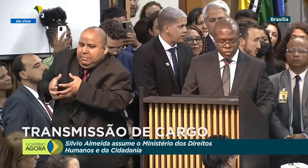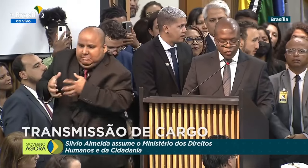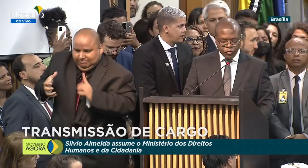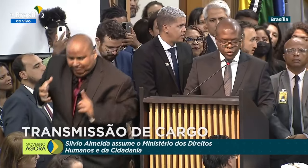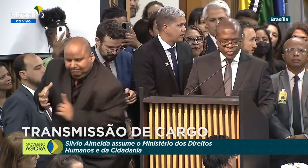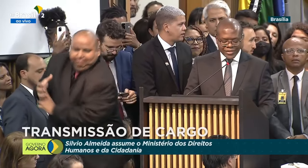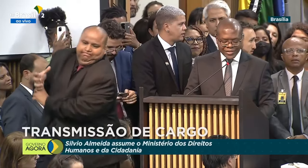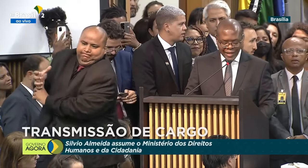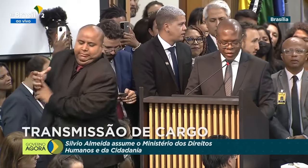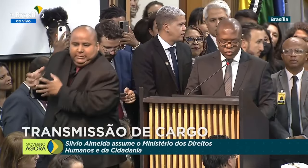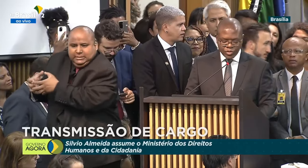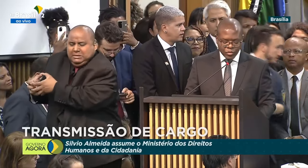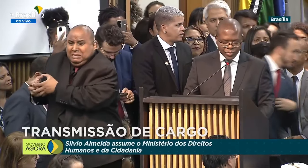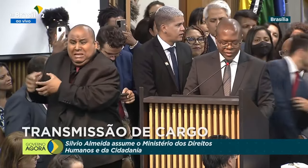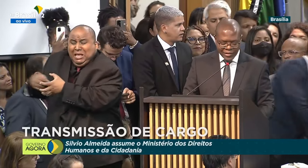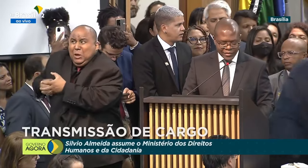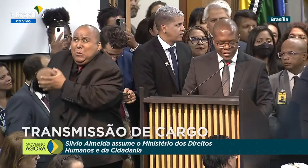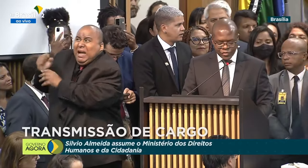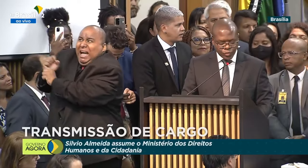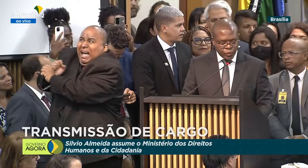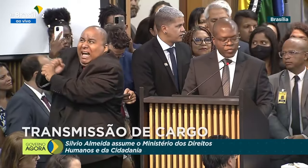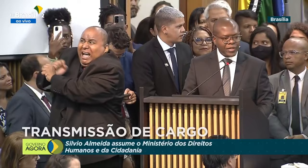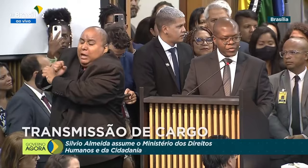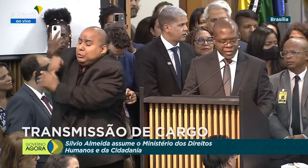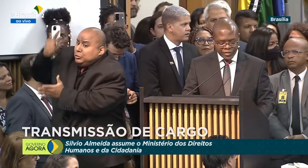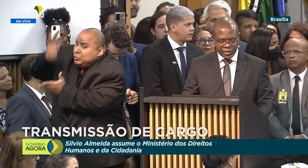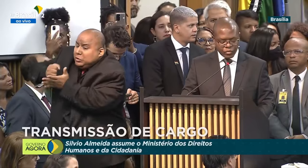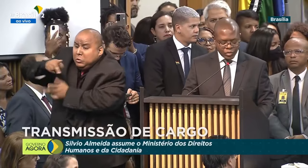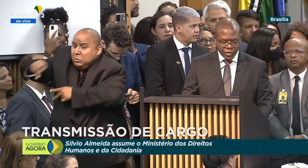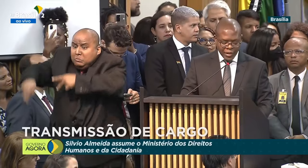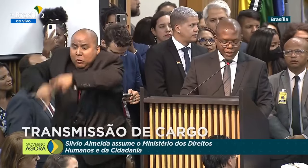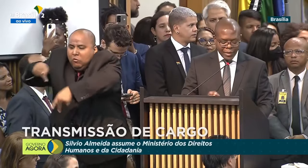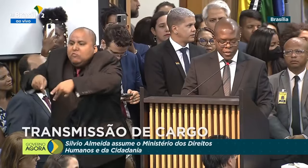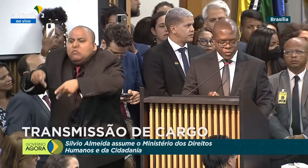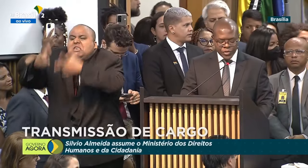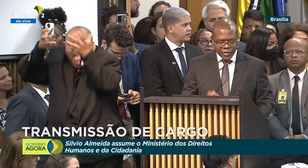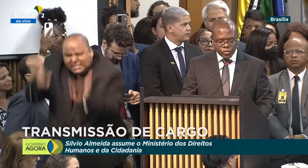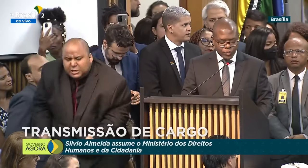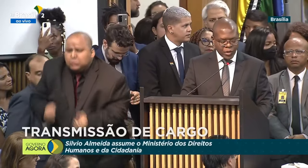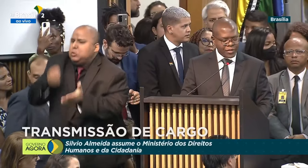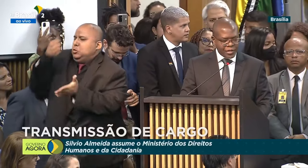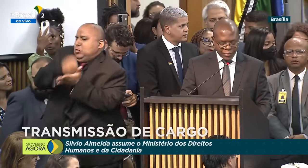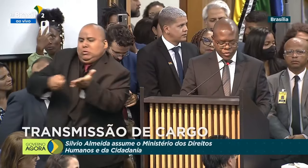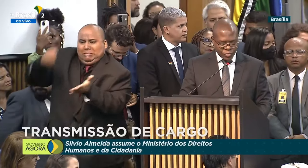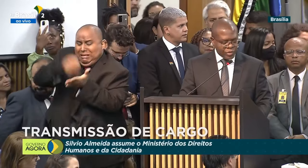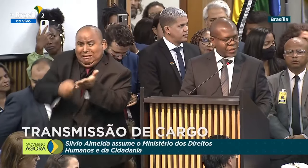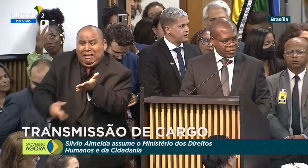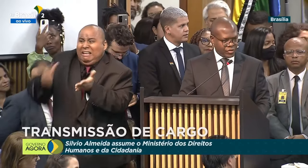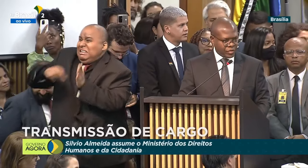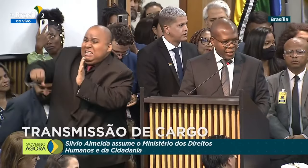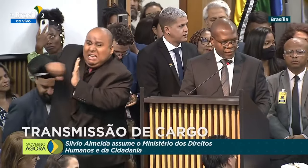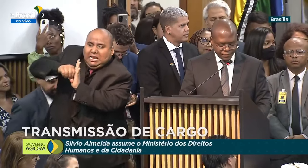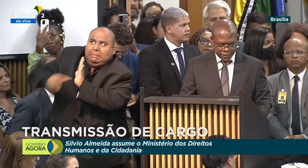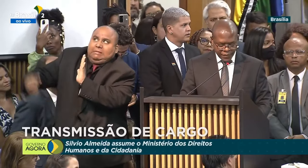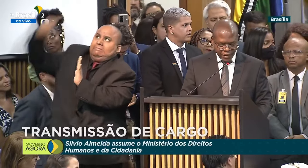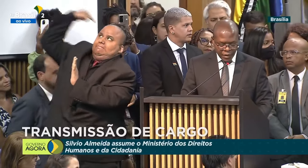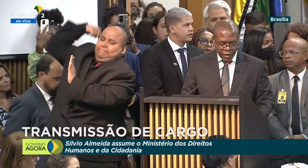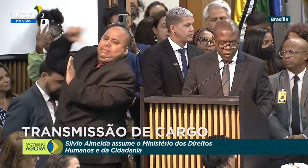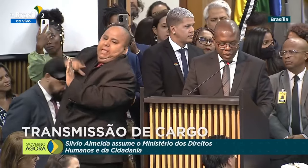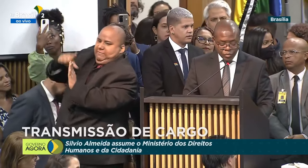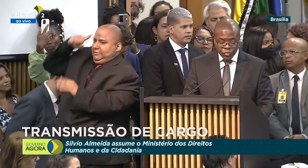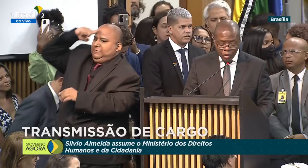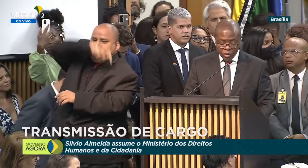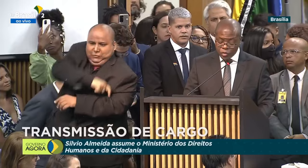sou fruto de séculos de lutas e resistência de um povo que não se resignou nem mesmo diante dos piores crimes de horrores da nossa história